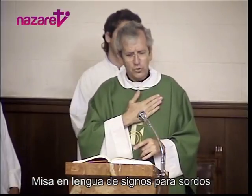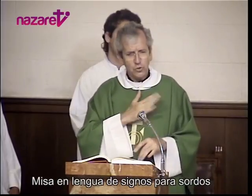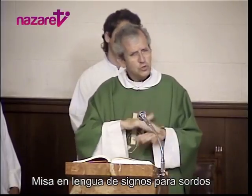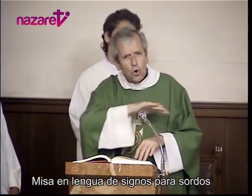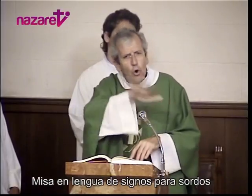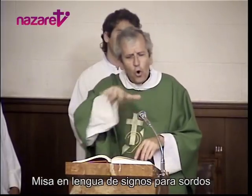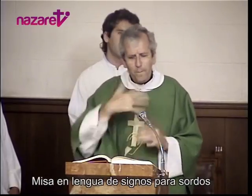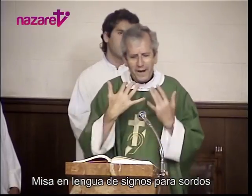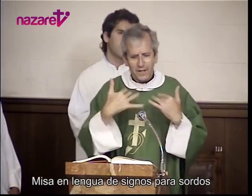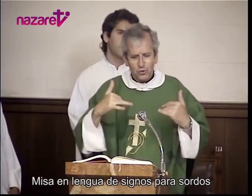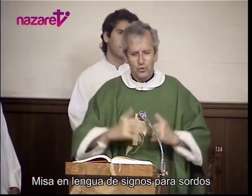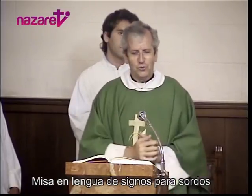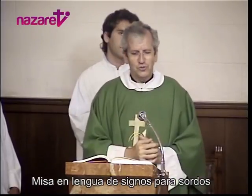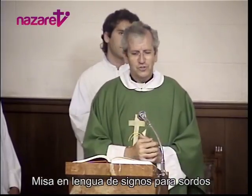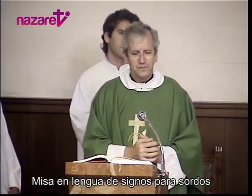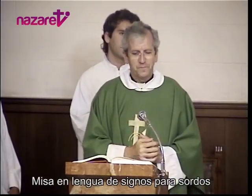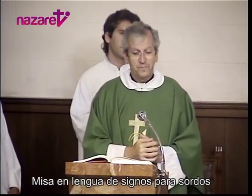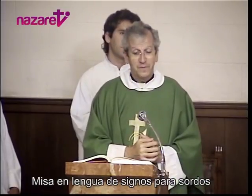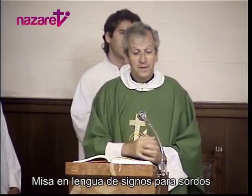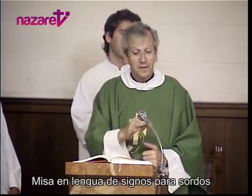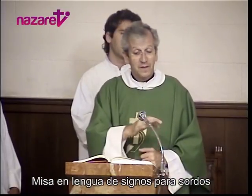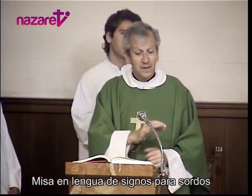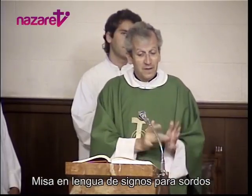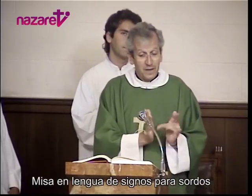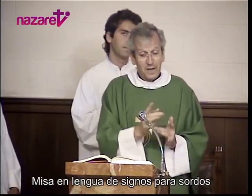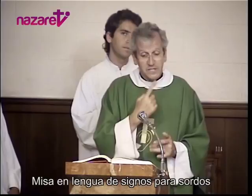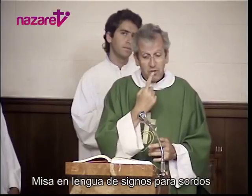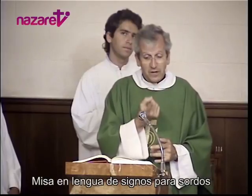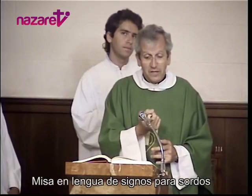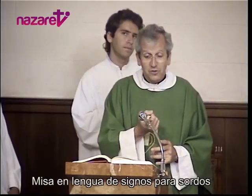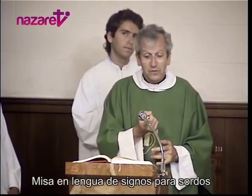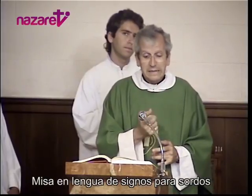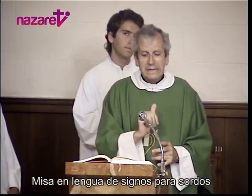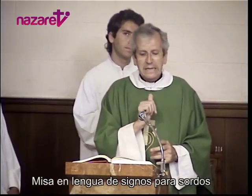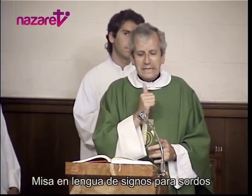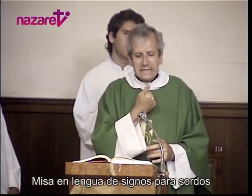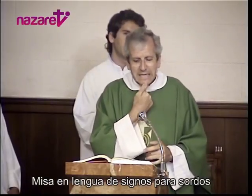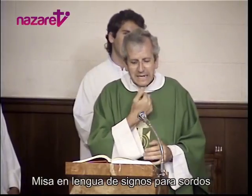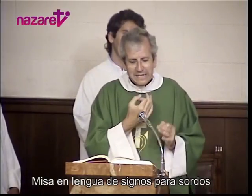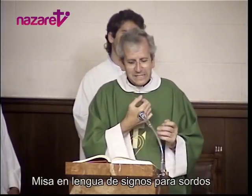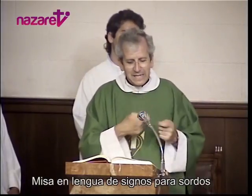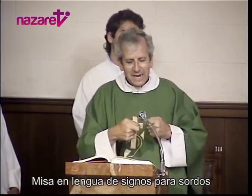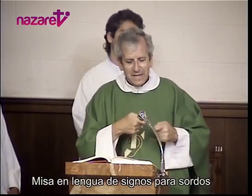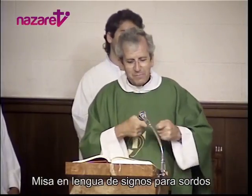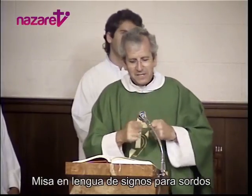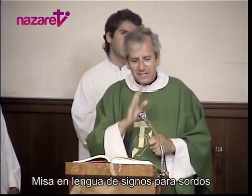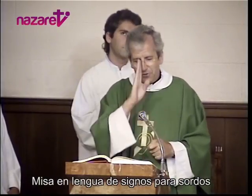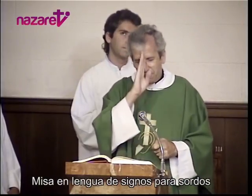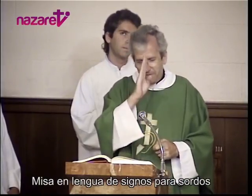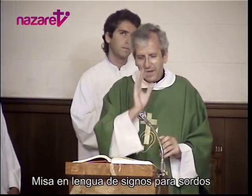nosotros o para todos? El Señor le dijo: ¿Quién es el administrador fiel